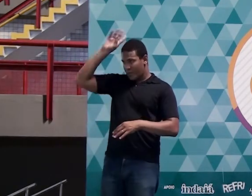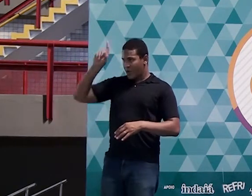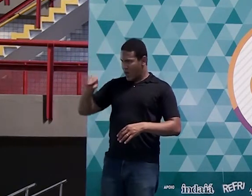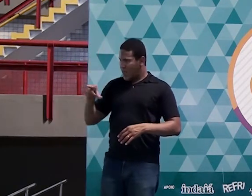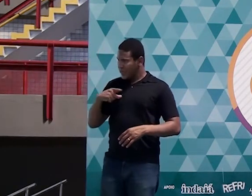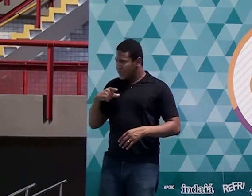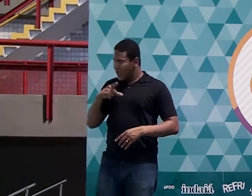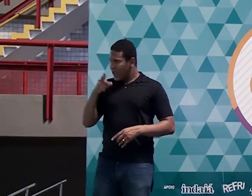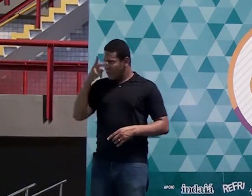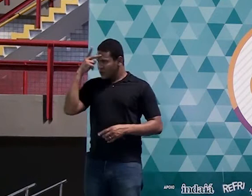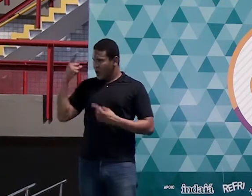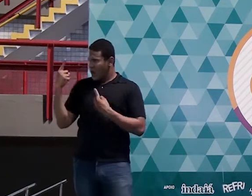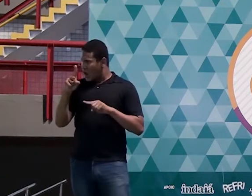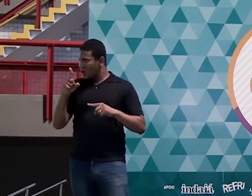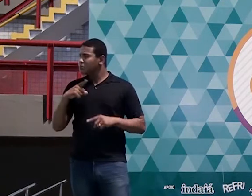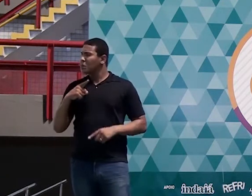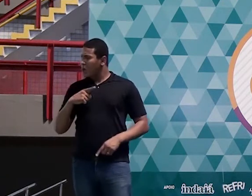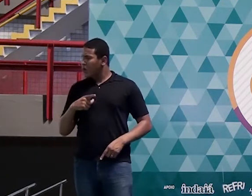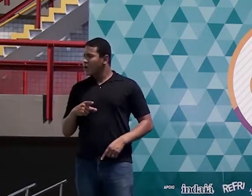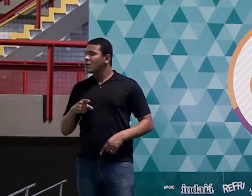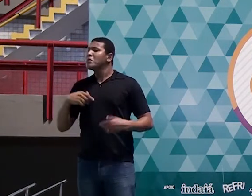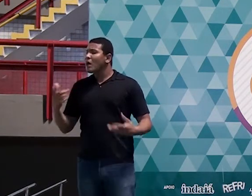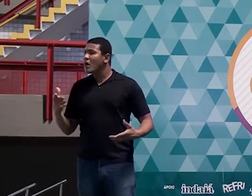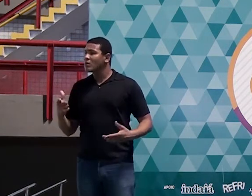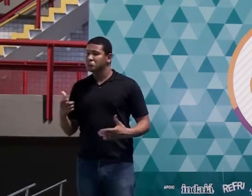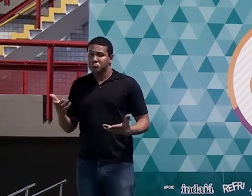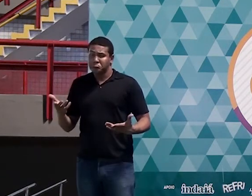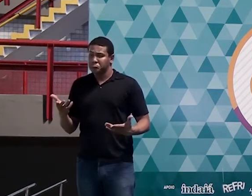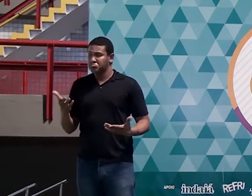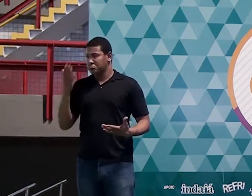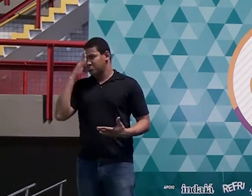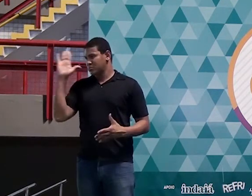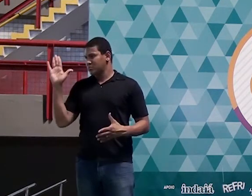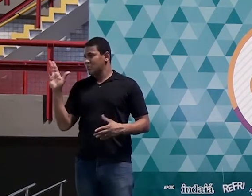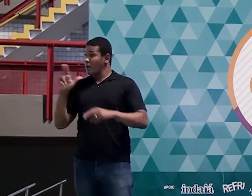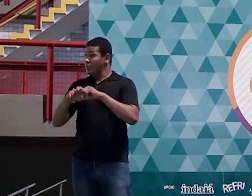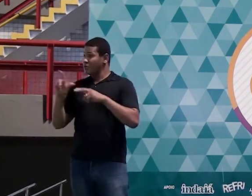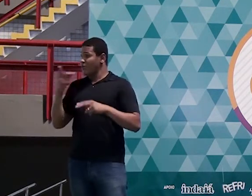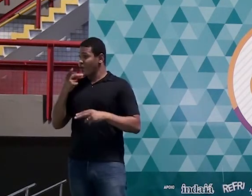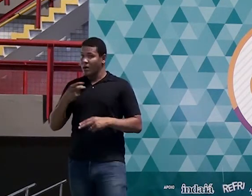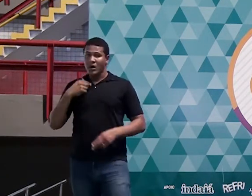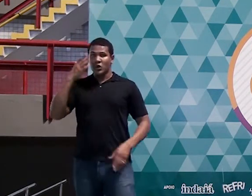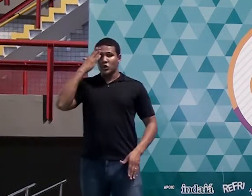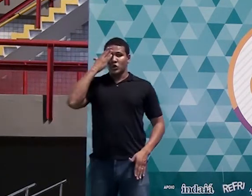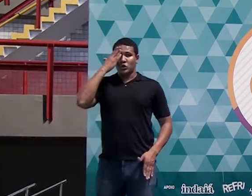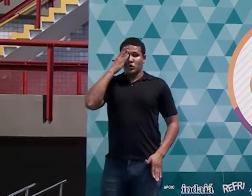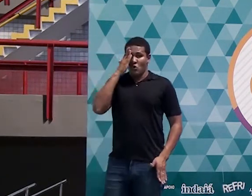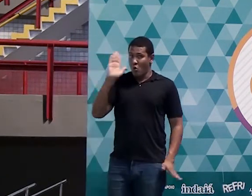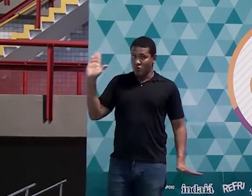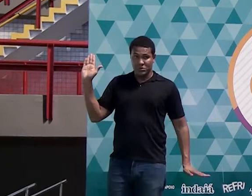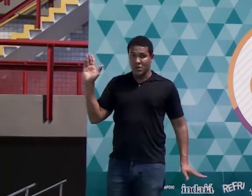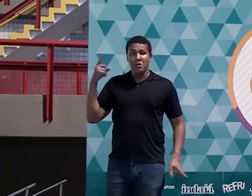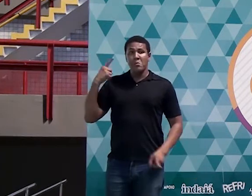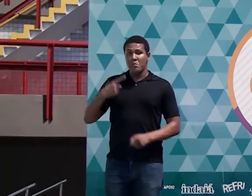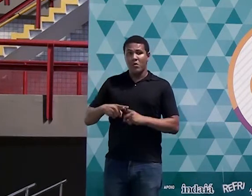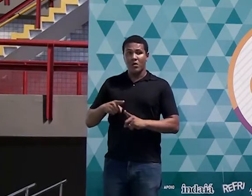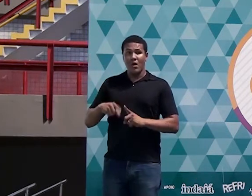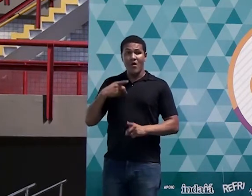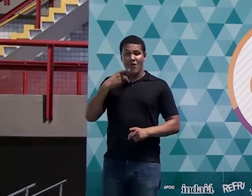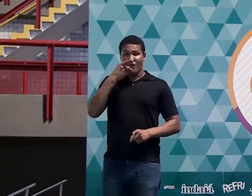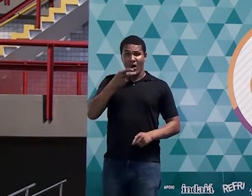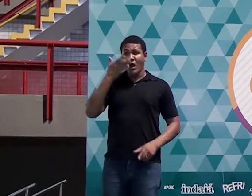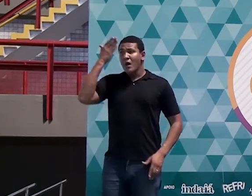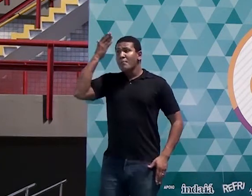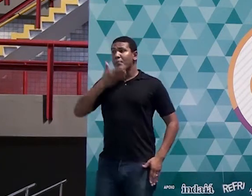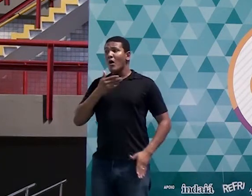sabemos. Então como é que eu digo que eu não sei? É melhor eu ser justo com vocês e dizer que não sei, do que eu provar uma